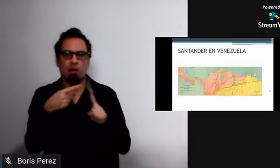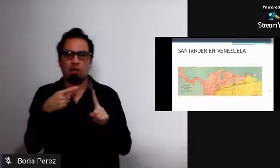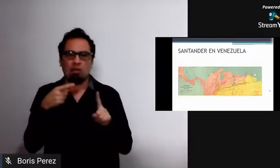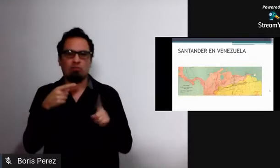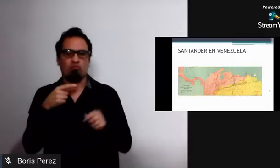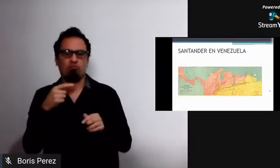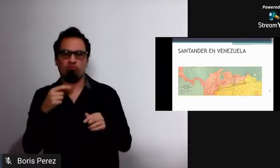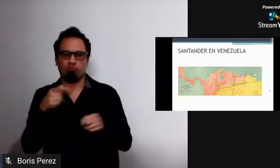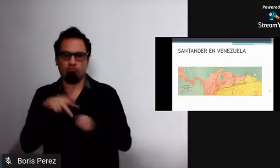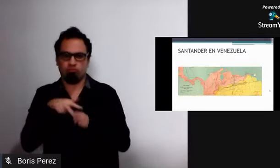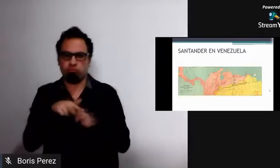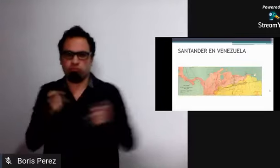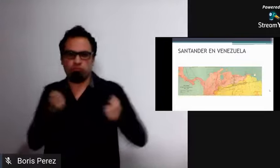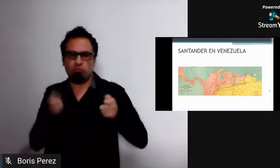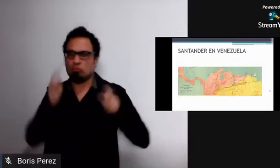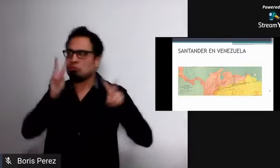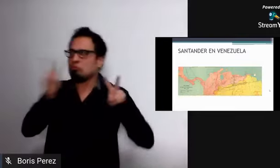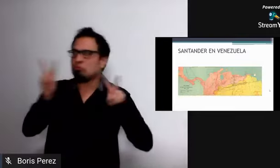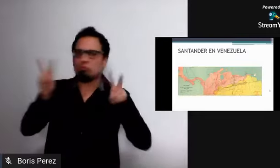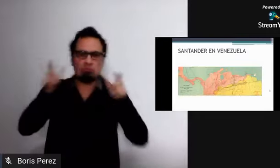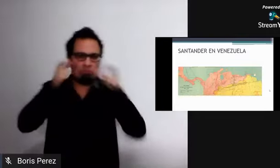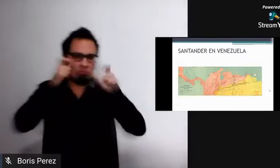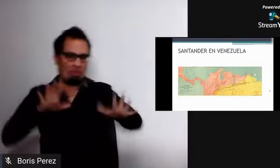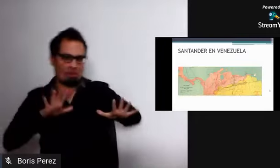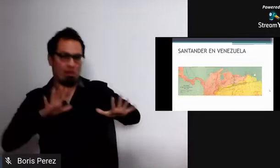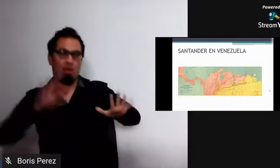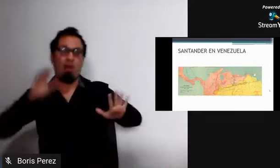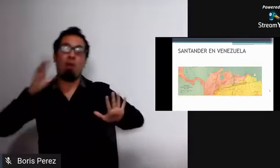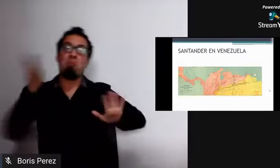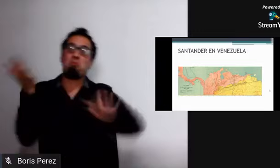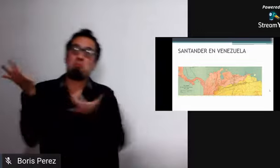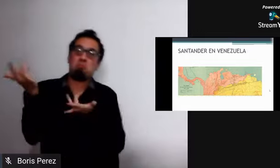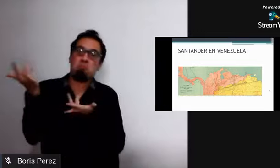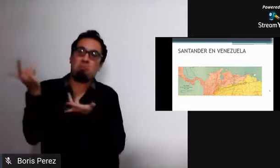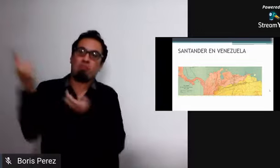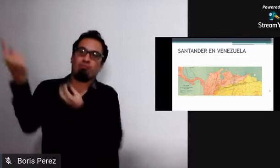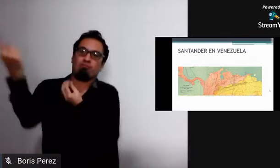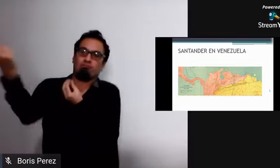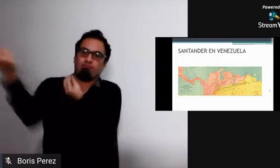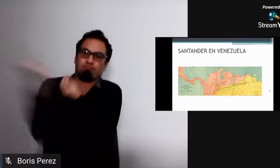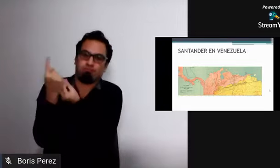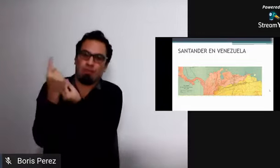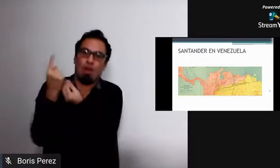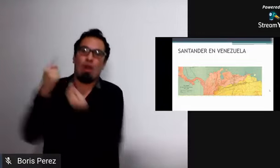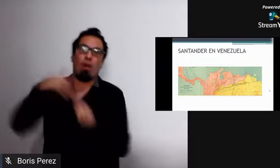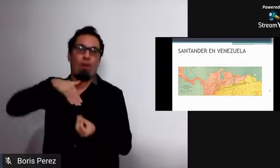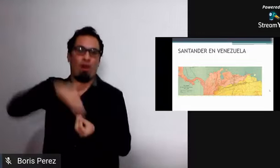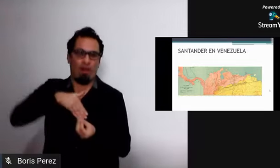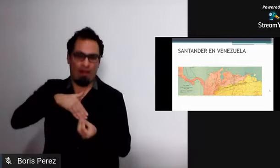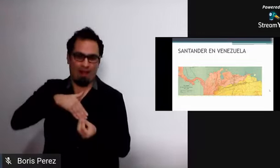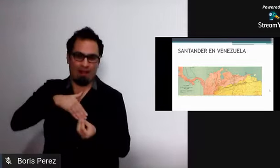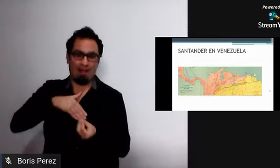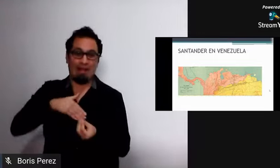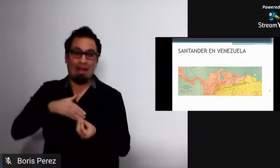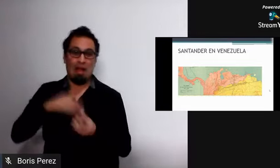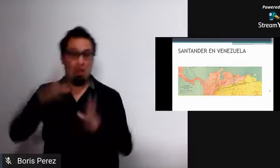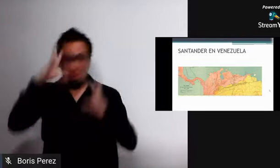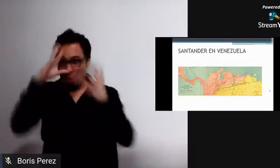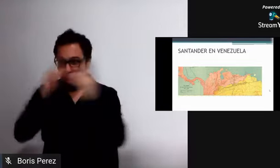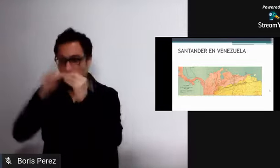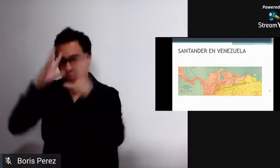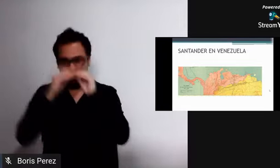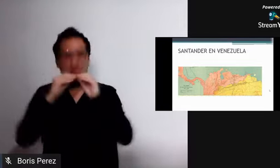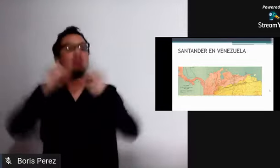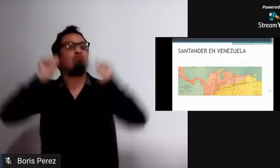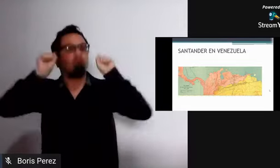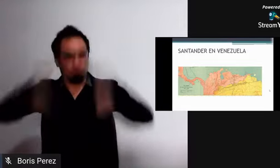Ahora bien, ¿por qué estaban ubicados en Casanare en ese entonces? Les parecía un espacio muy estratégico